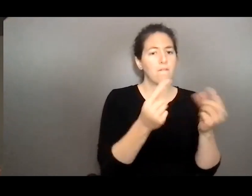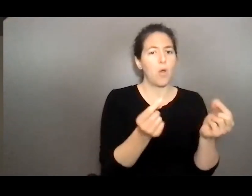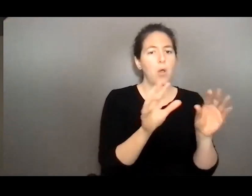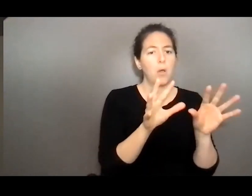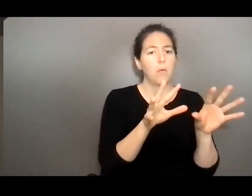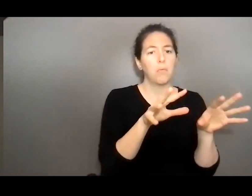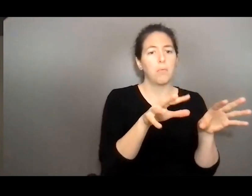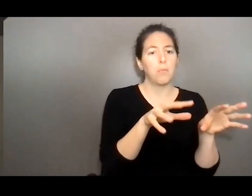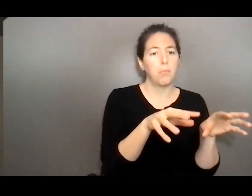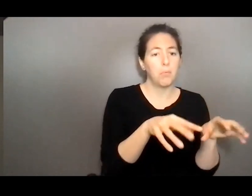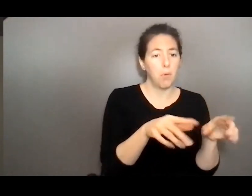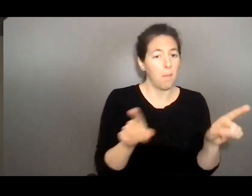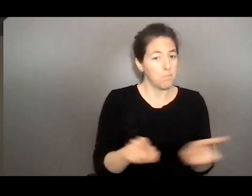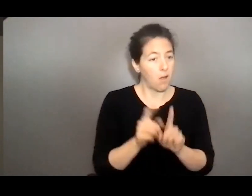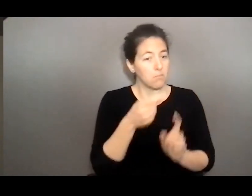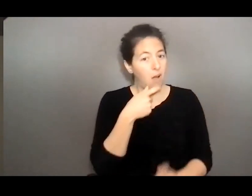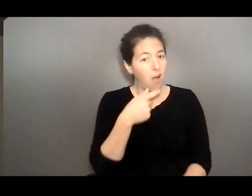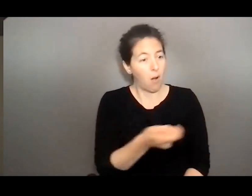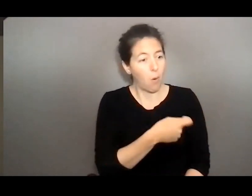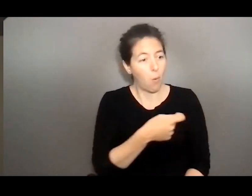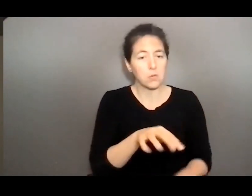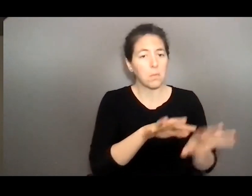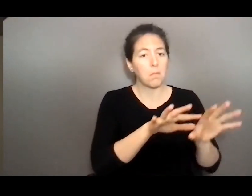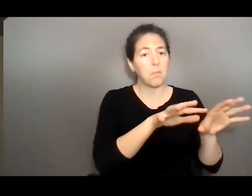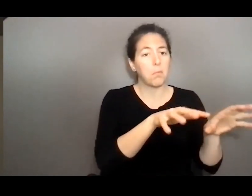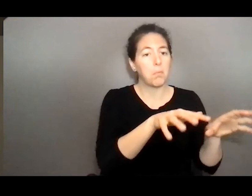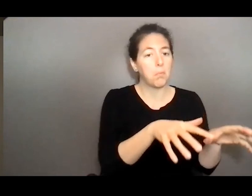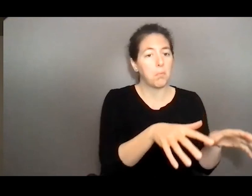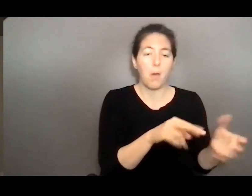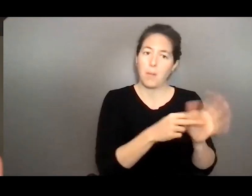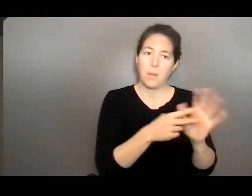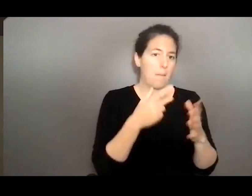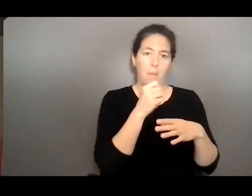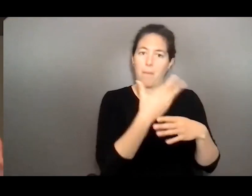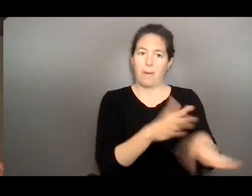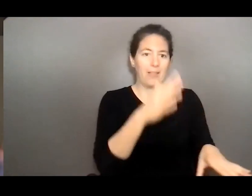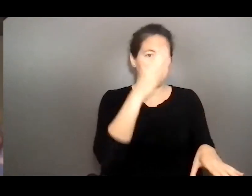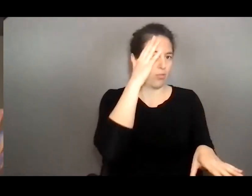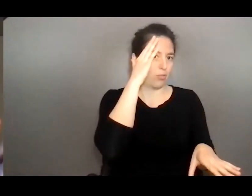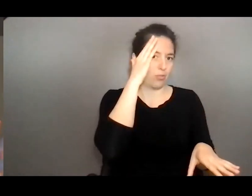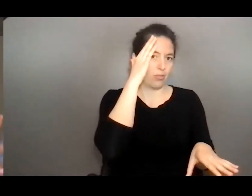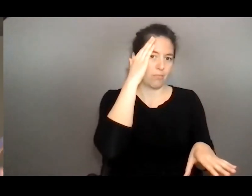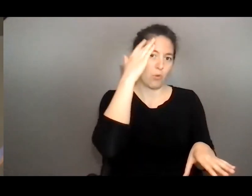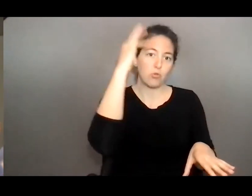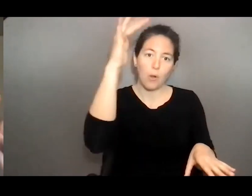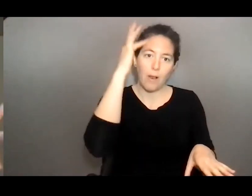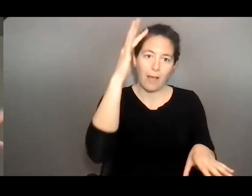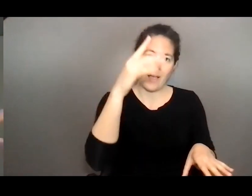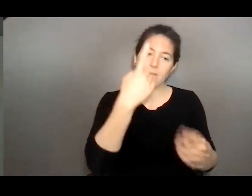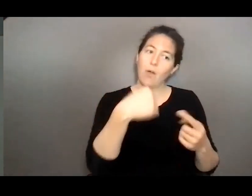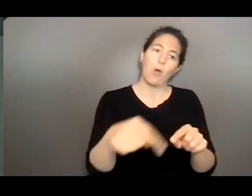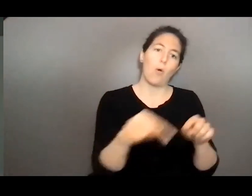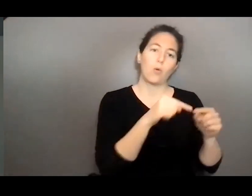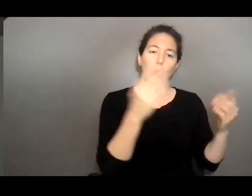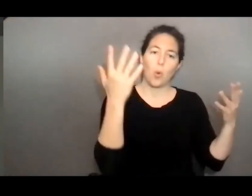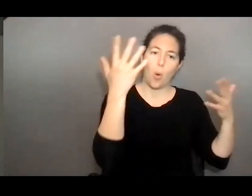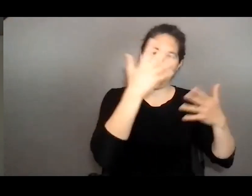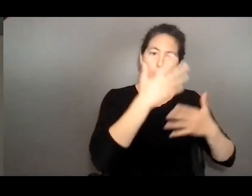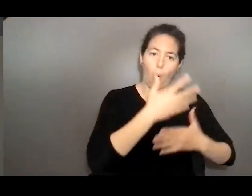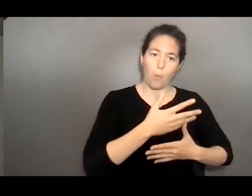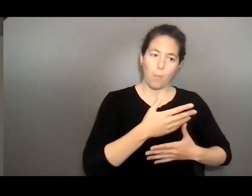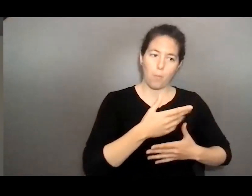prêtes à être au soleil et donc retournez-les à l'ombre, puis elles devraient reprendre un petit peu de vie,